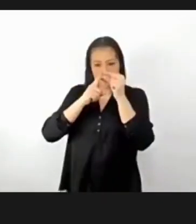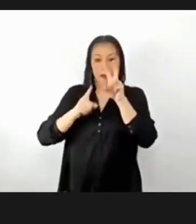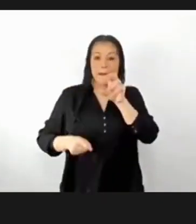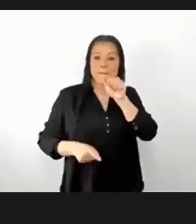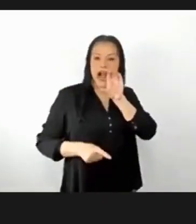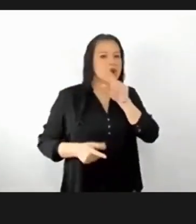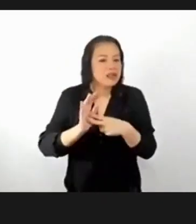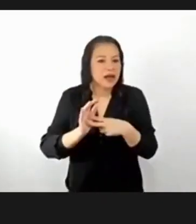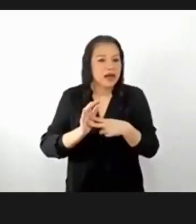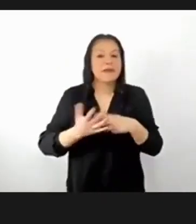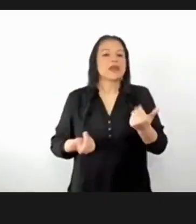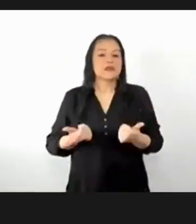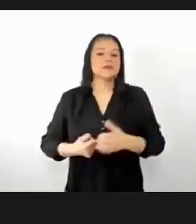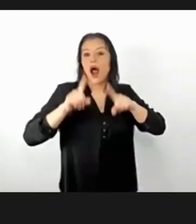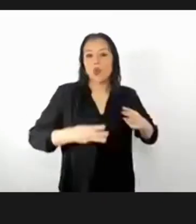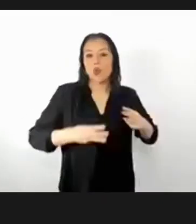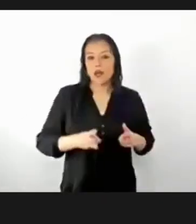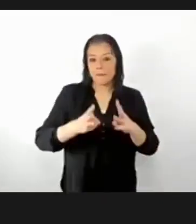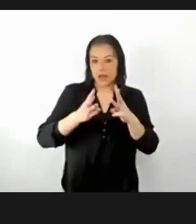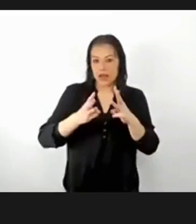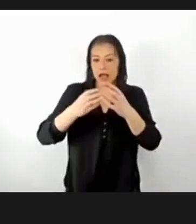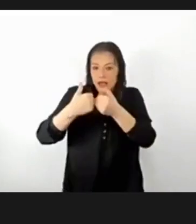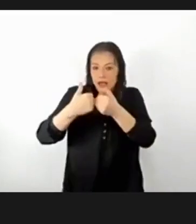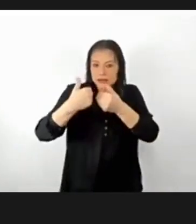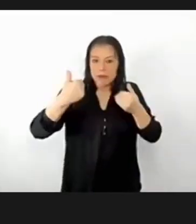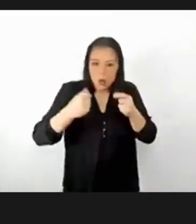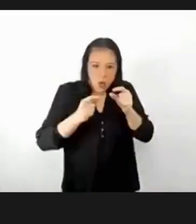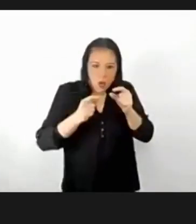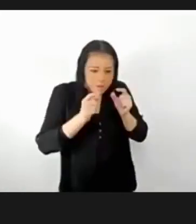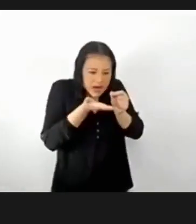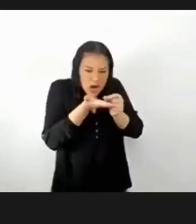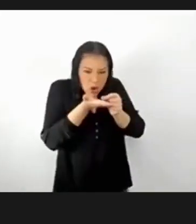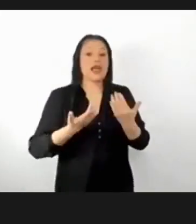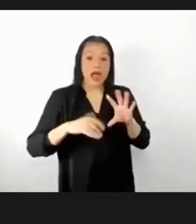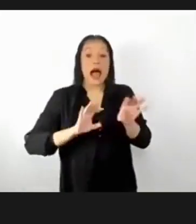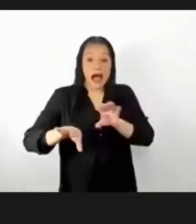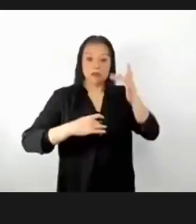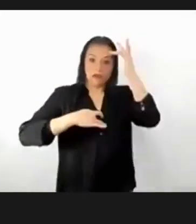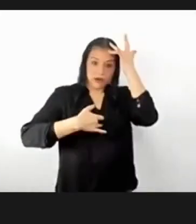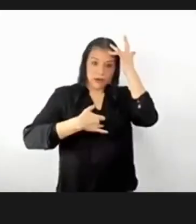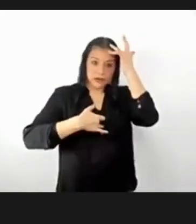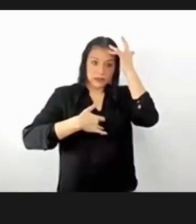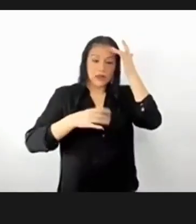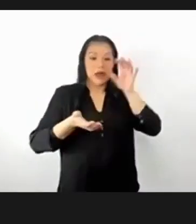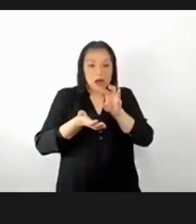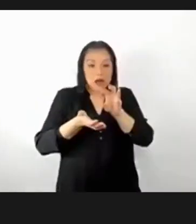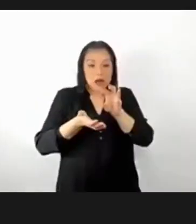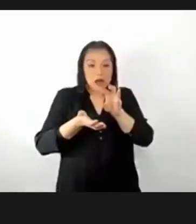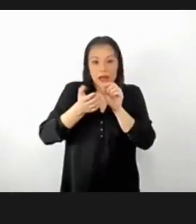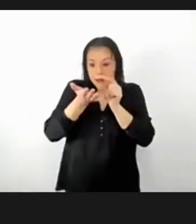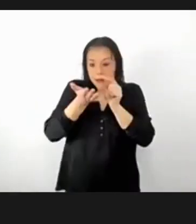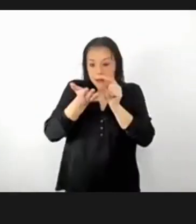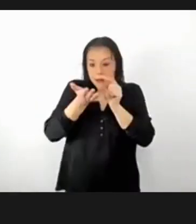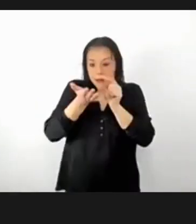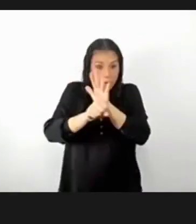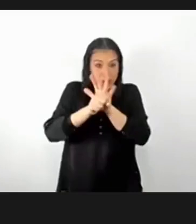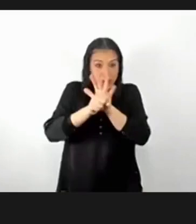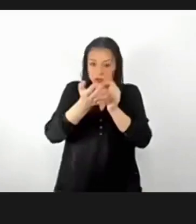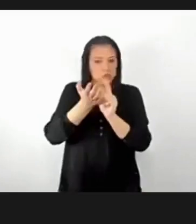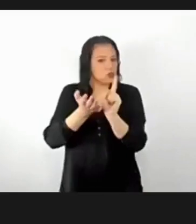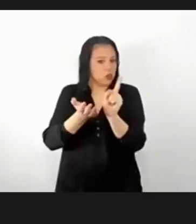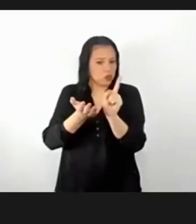manera aíslo un microbio que produce una enfermedad y lo pongo, no el